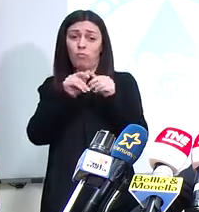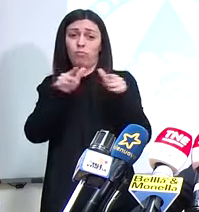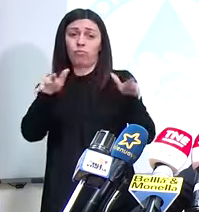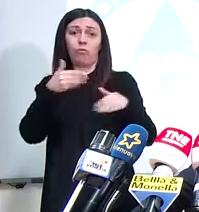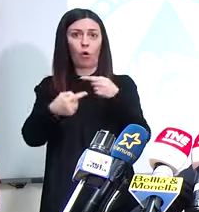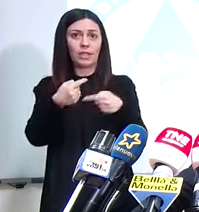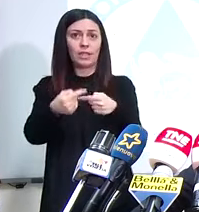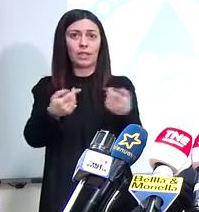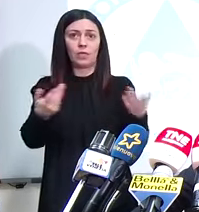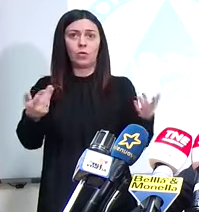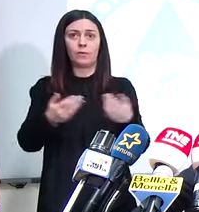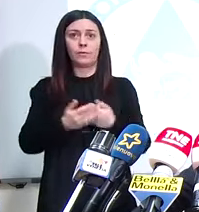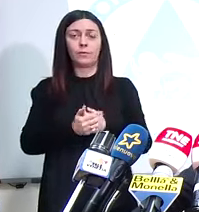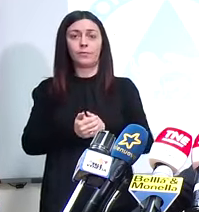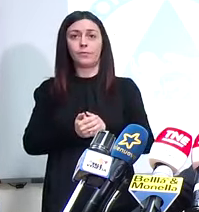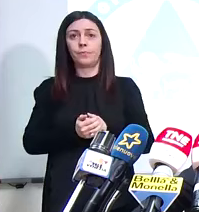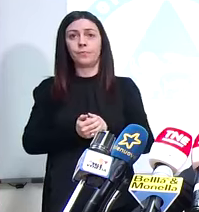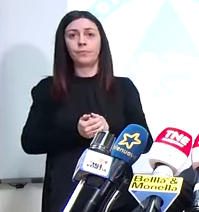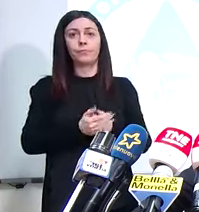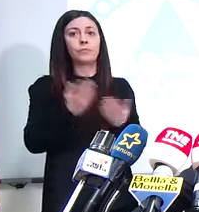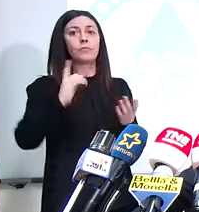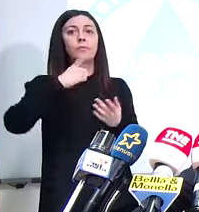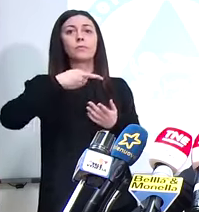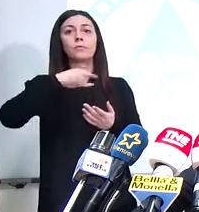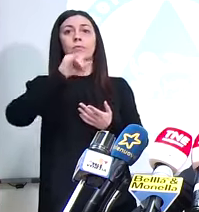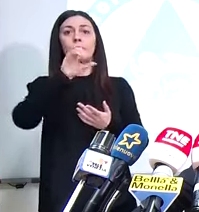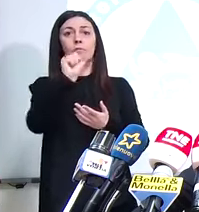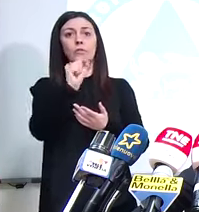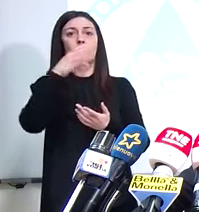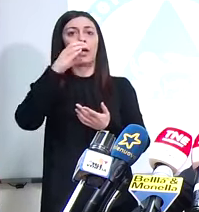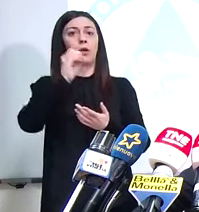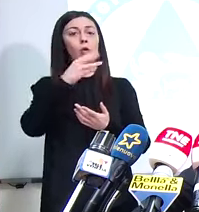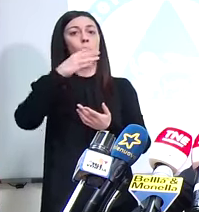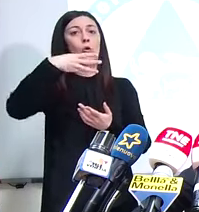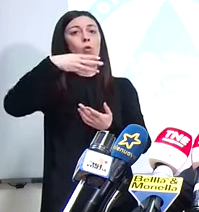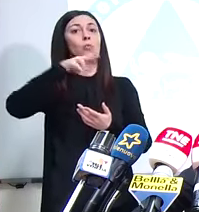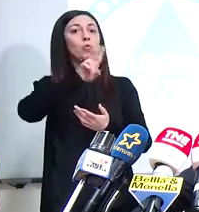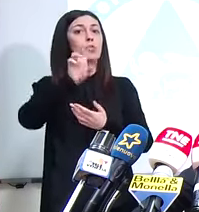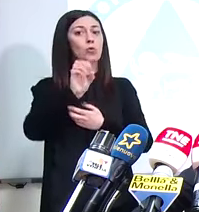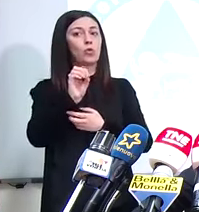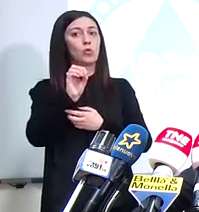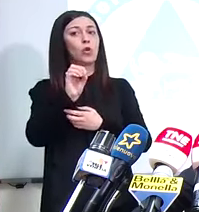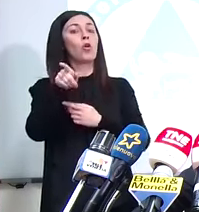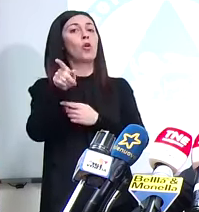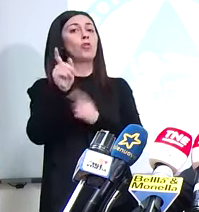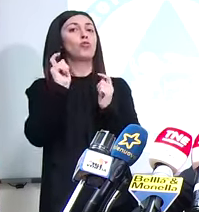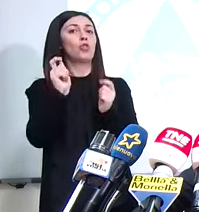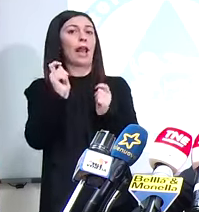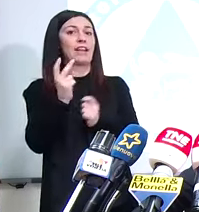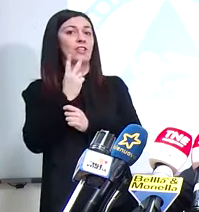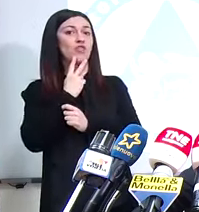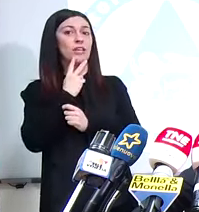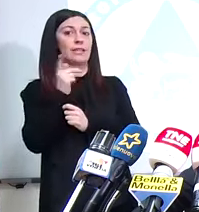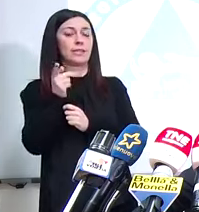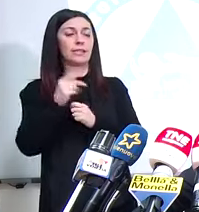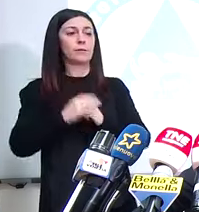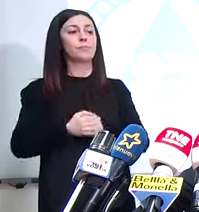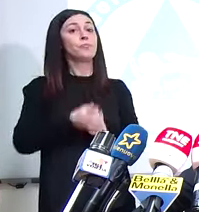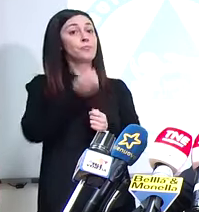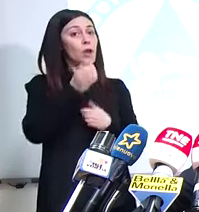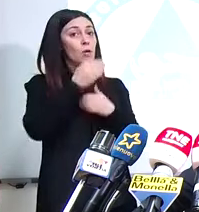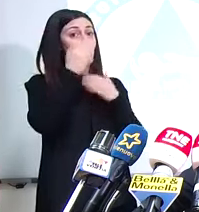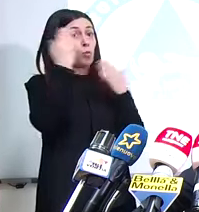prego giacomo il giornale di vicenza buongiorno buongiorno tornerai sul tema della